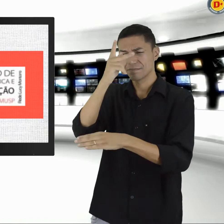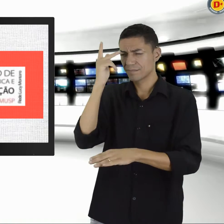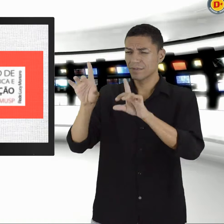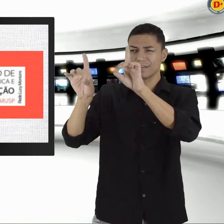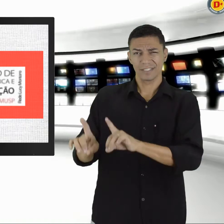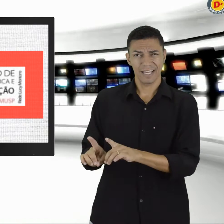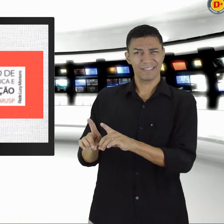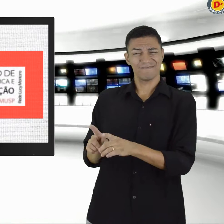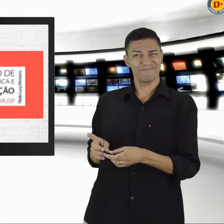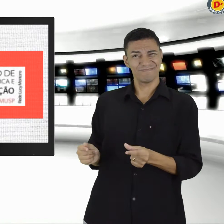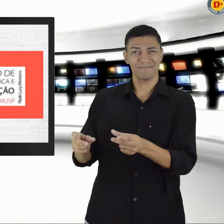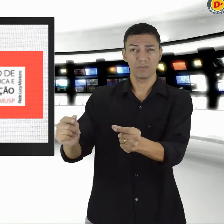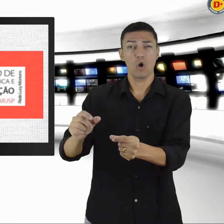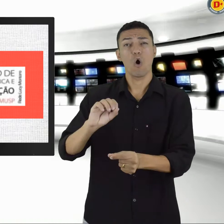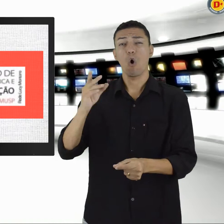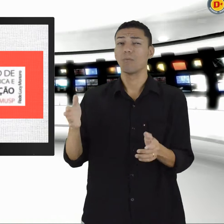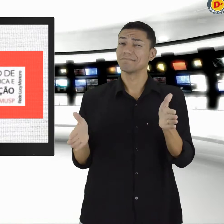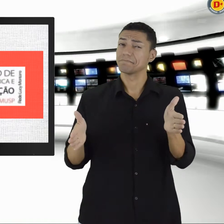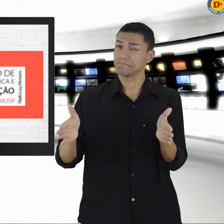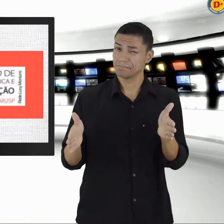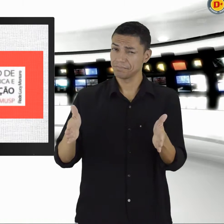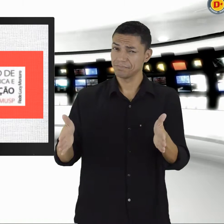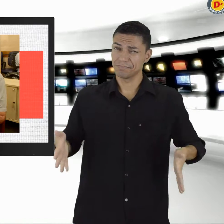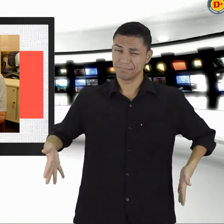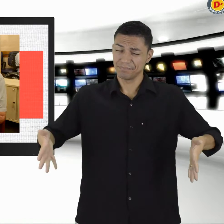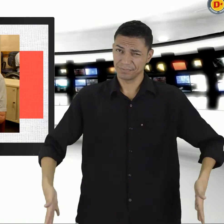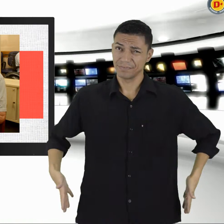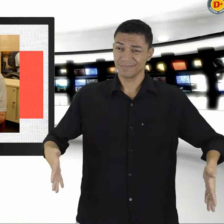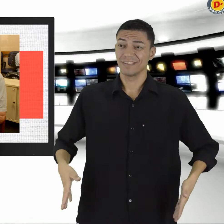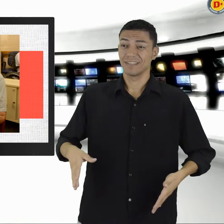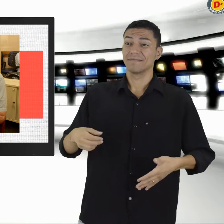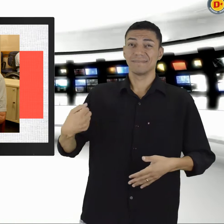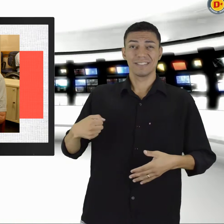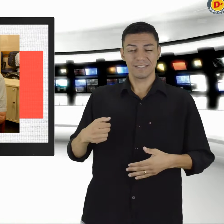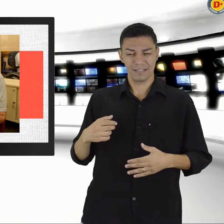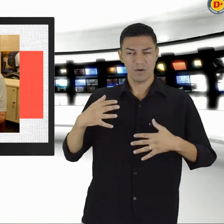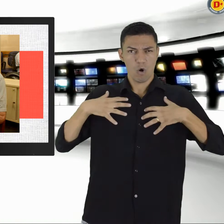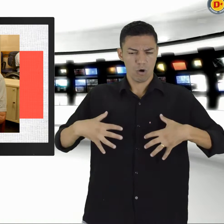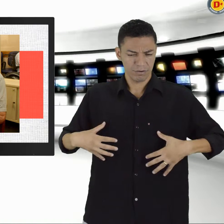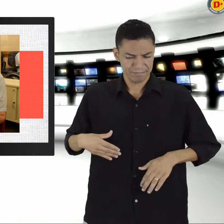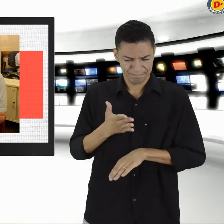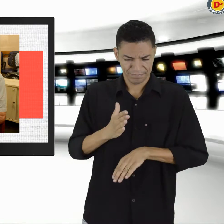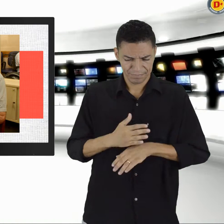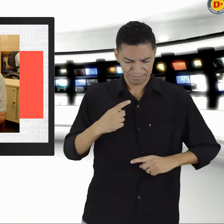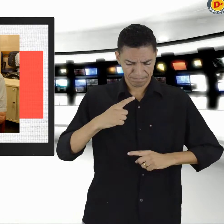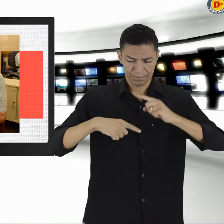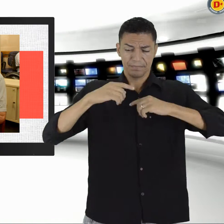transitória ou definitiva, que precisam de reabilitação, desenvolvendo seu potencial físico, psicológico,